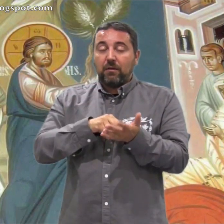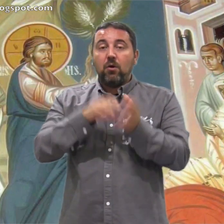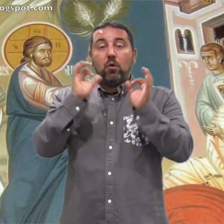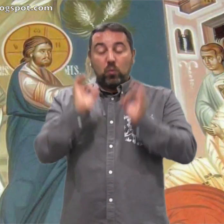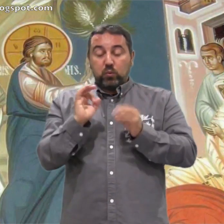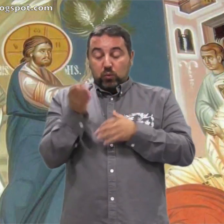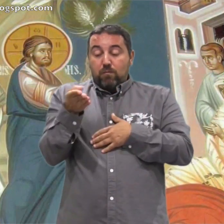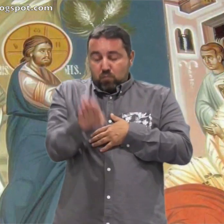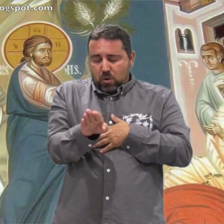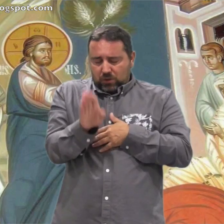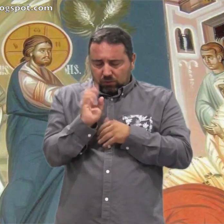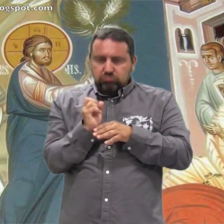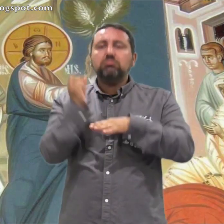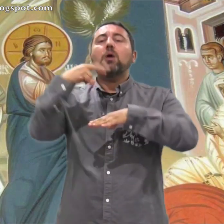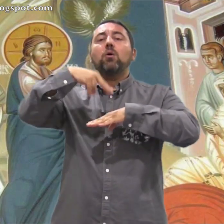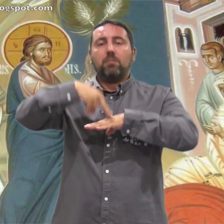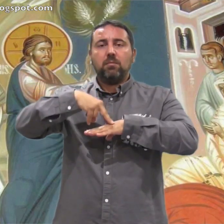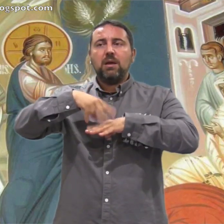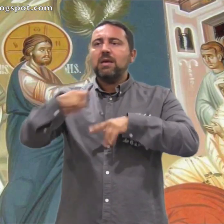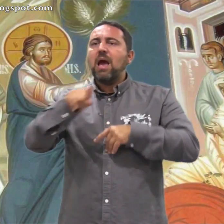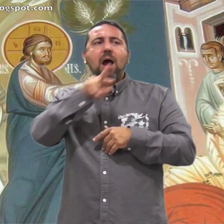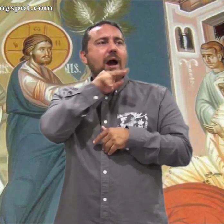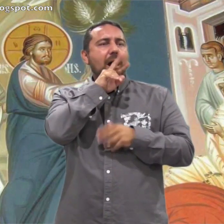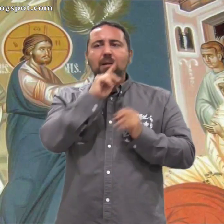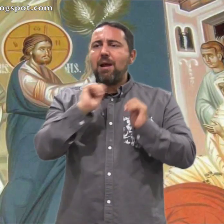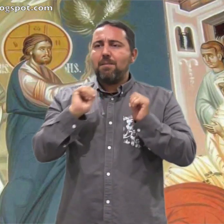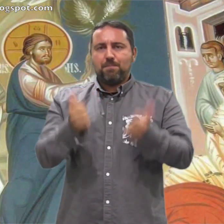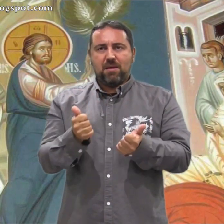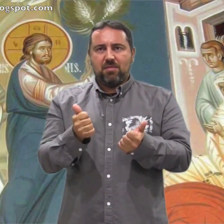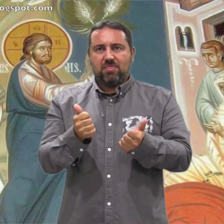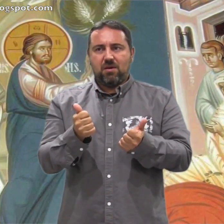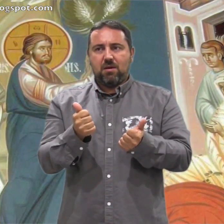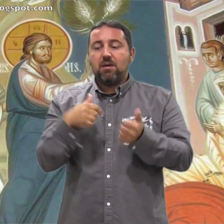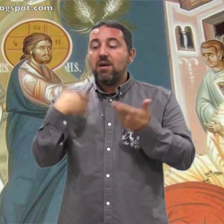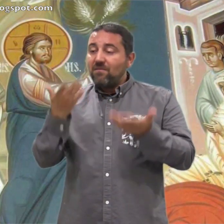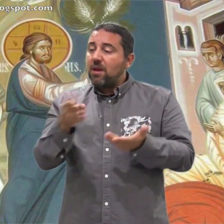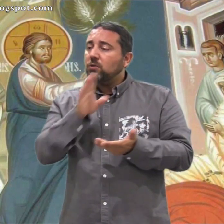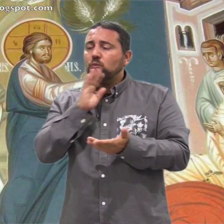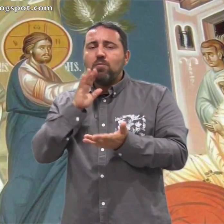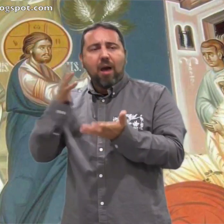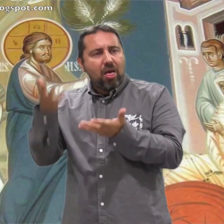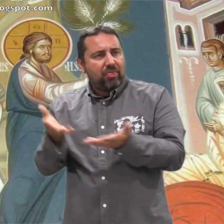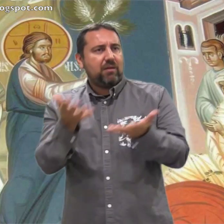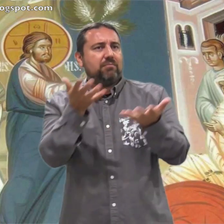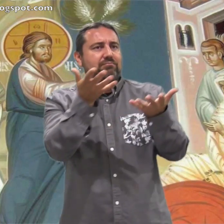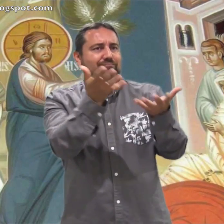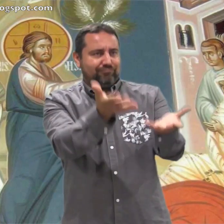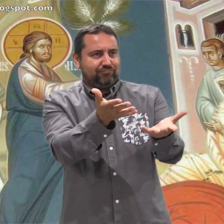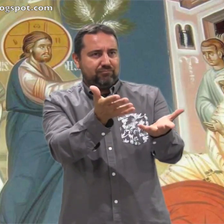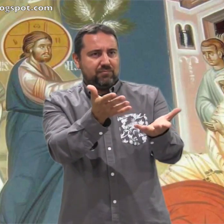"Muchacho, a ti te digo, levántate". Y el muerto se incorporó y empezó a hablar y